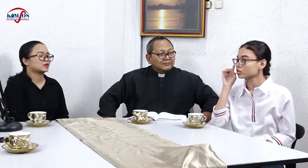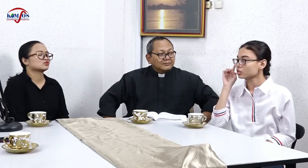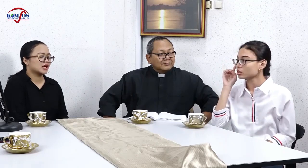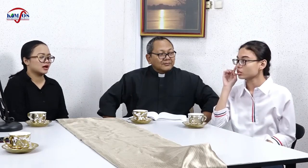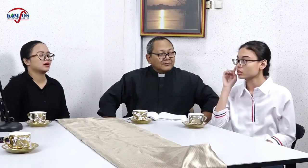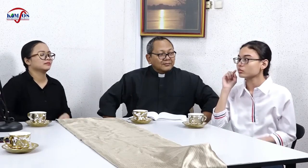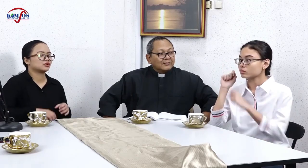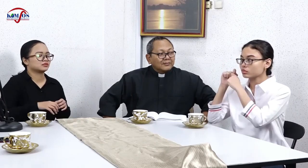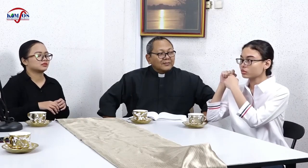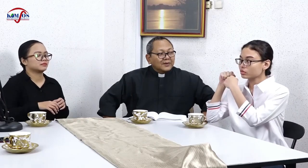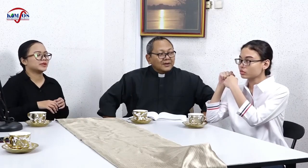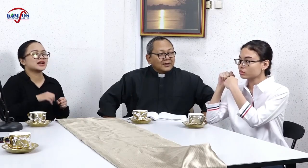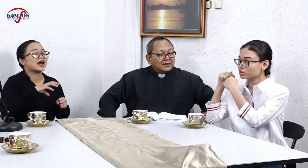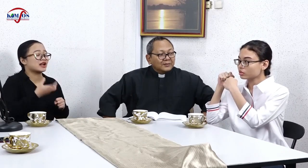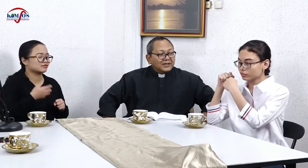perusahaan